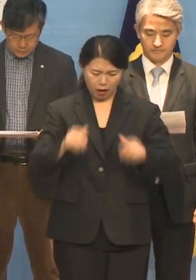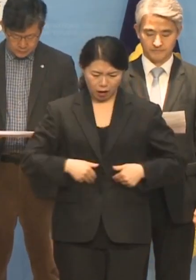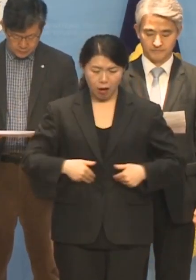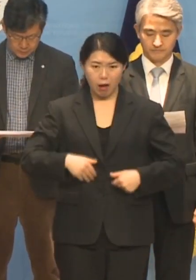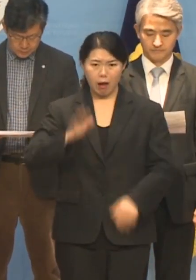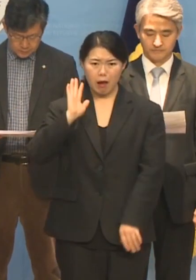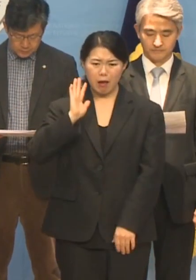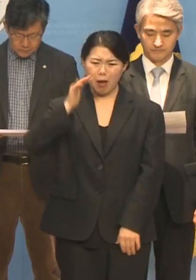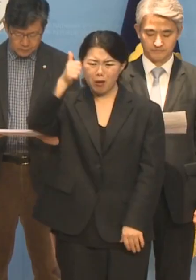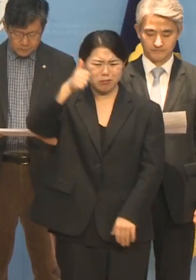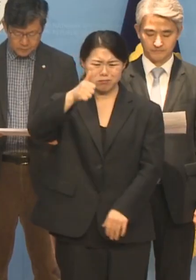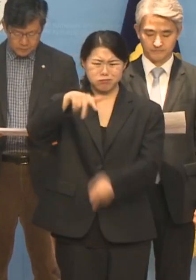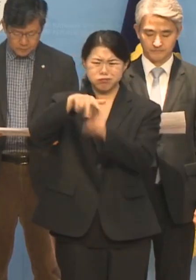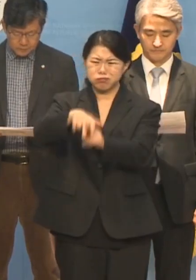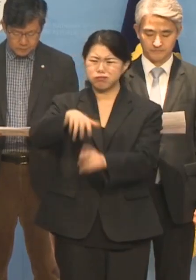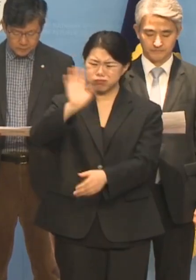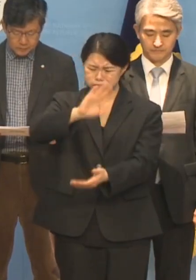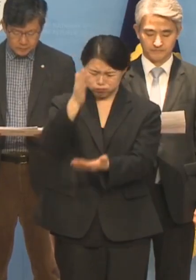대선 노름 그만두고